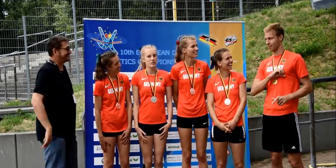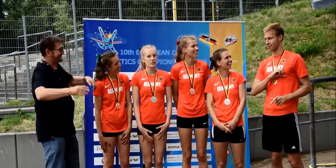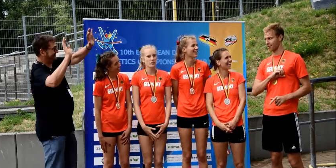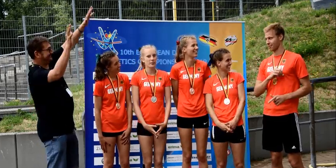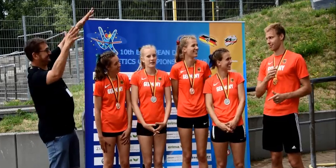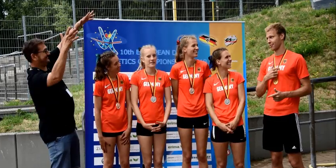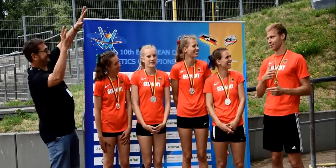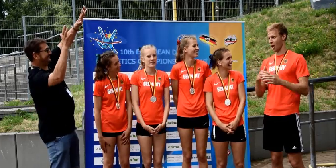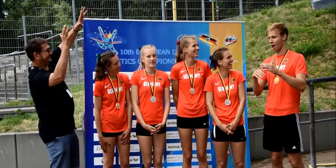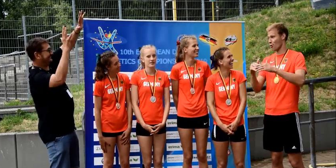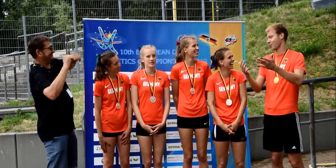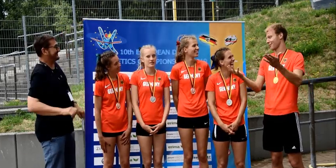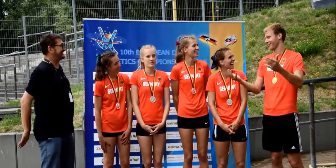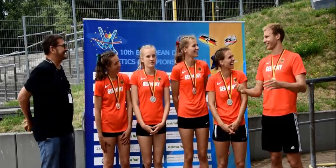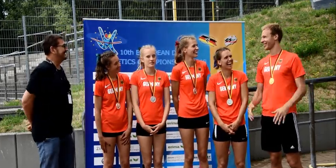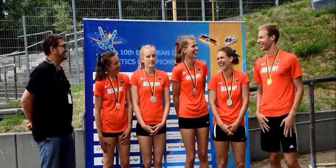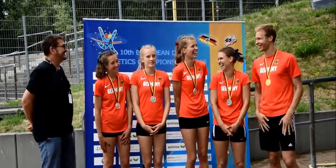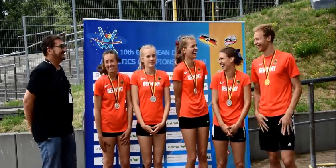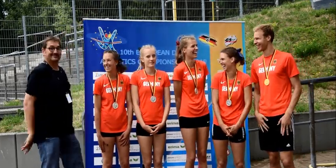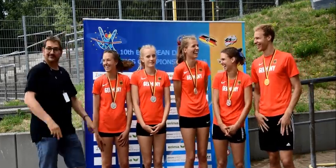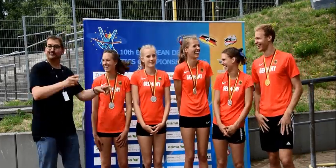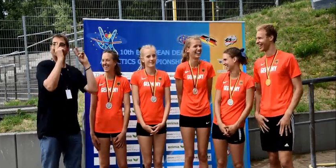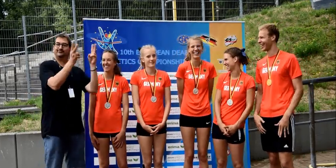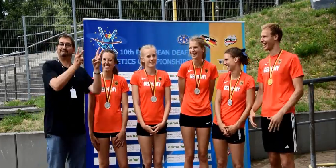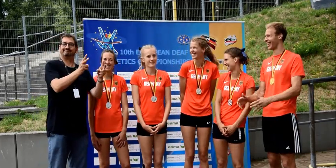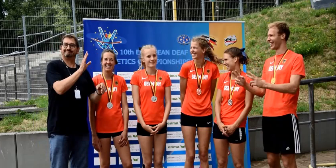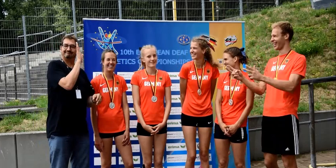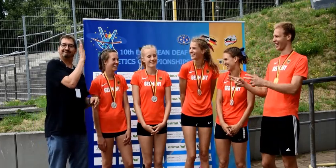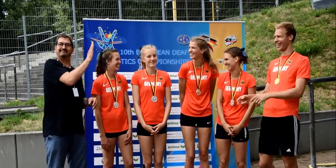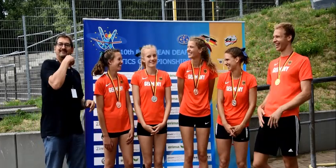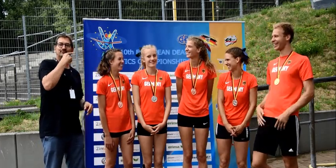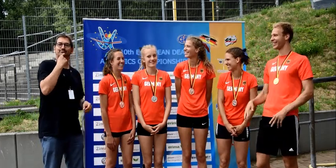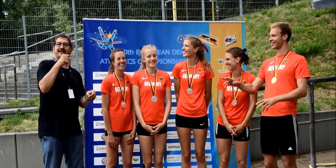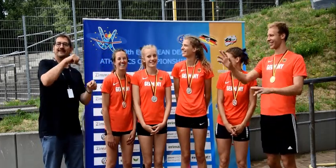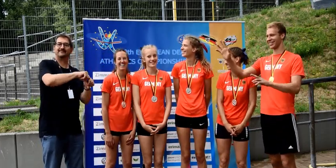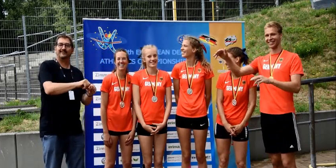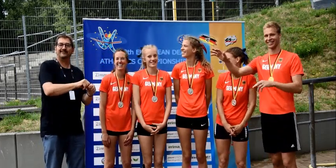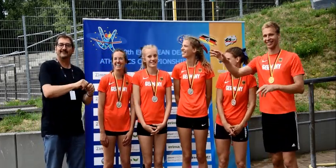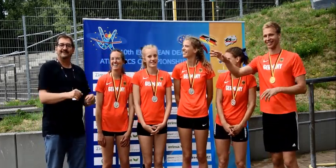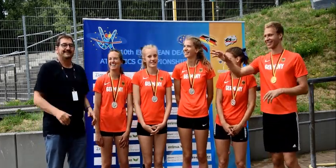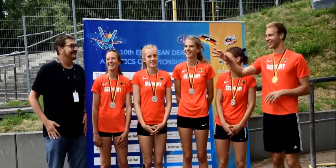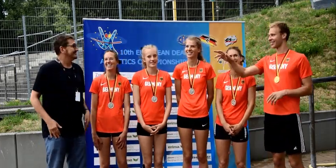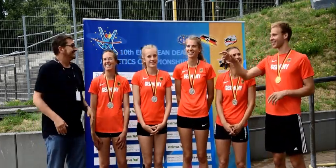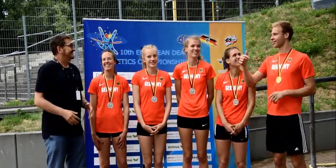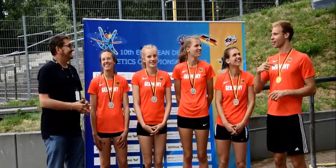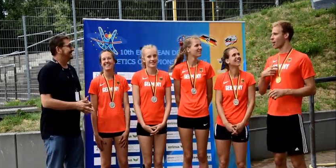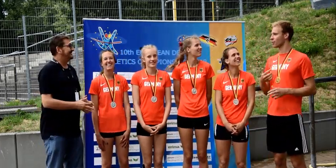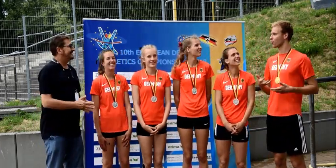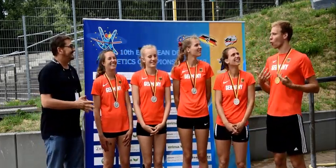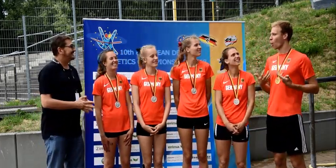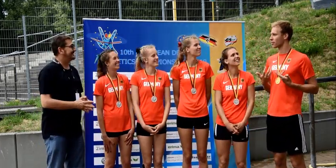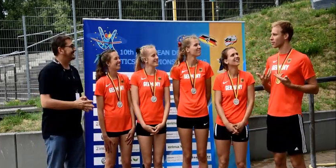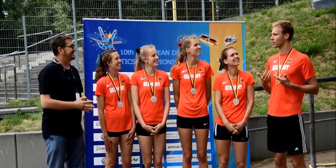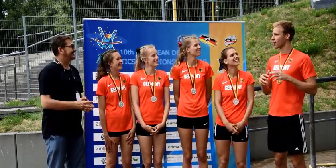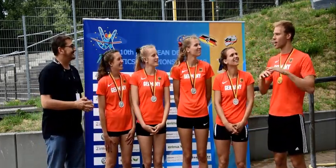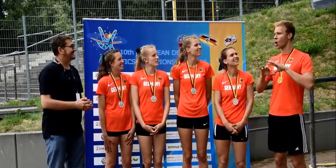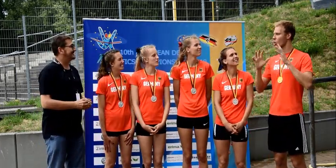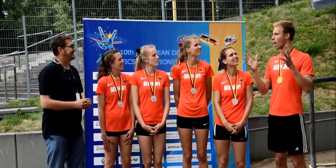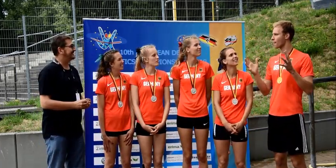gefragt. Ich habe gesagt, ne, ich werde natürlich eine Medaille holen, hoffe ich. Und es hat geklappt und er hat seine Versprechen erfüllt. Und ich freue mich